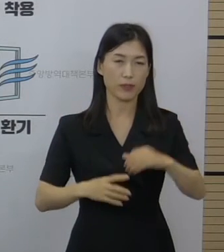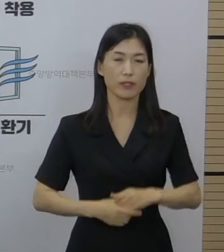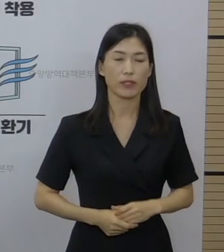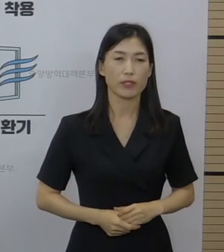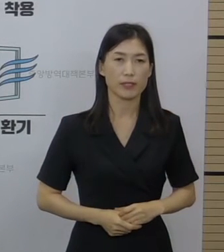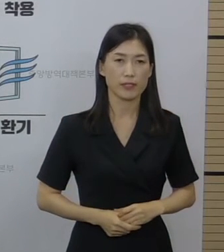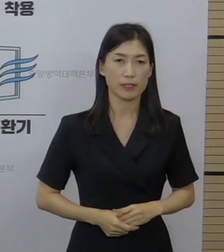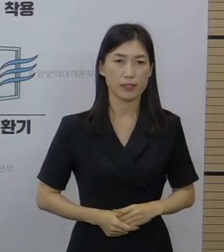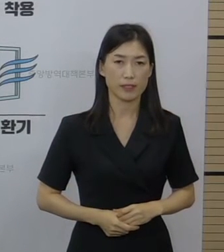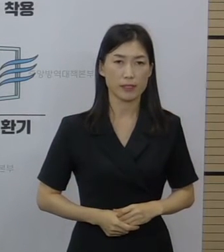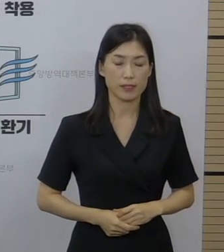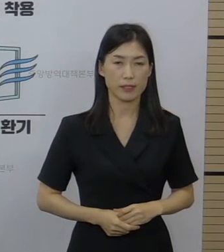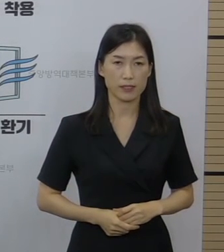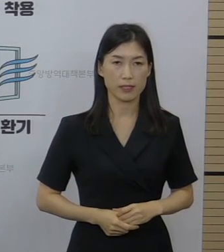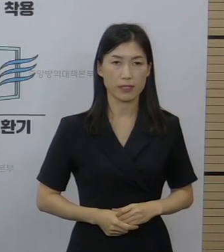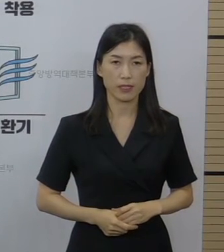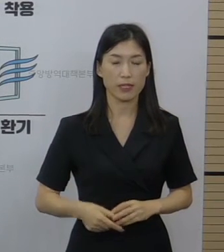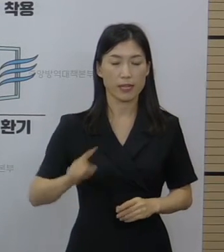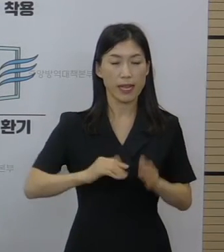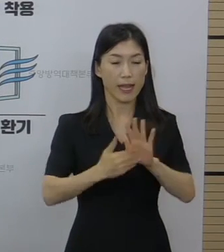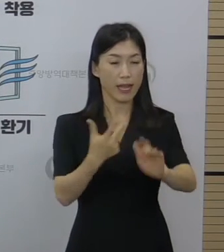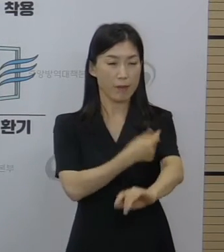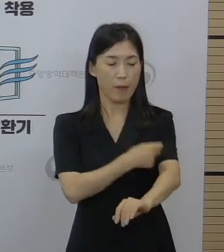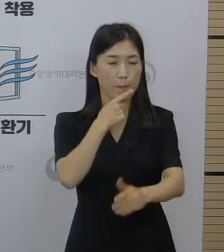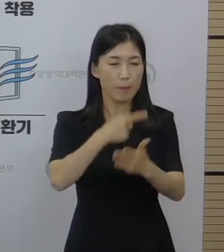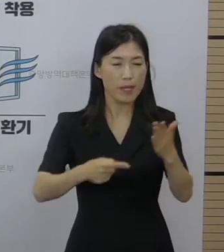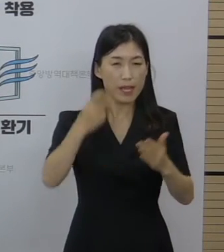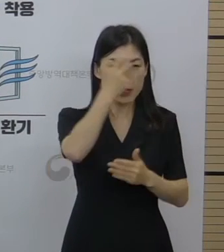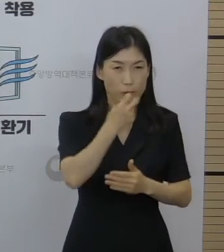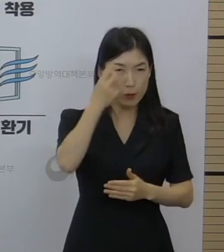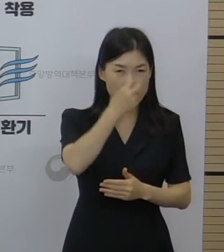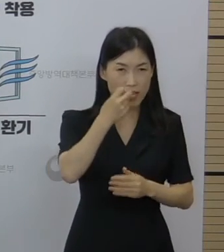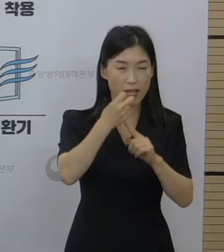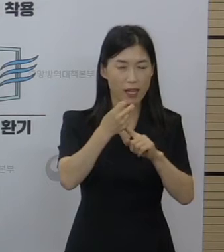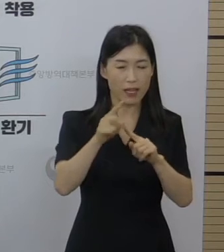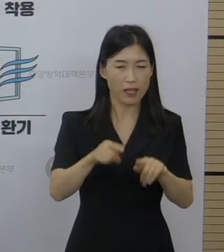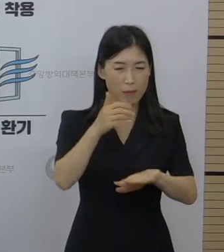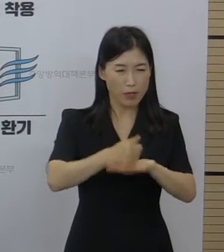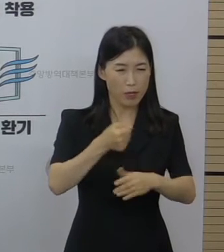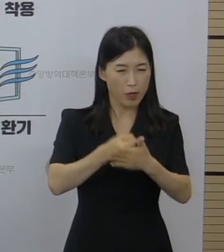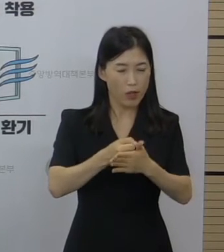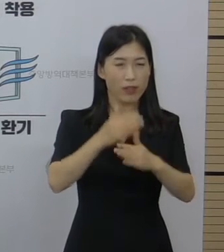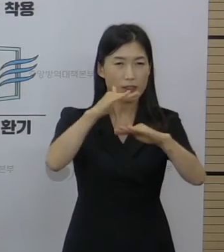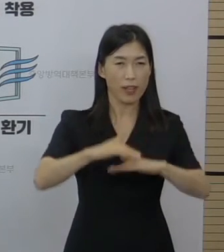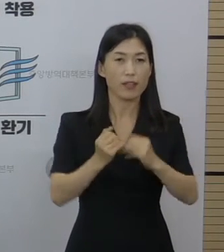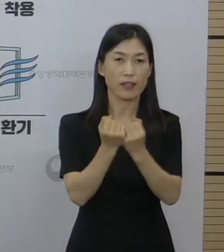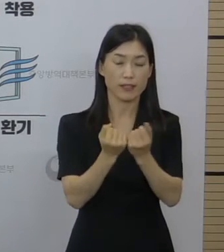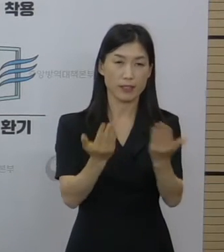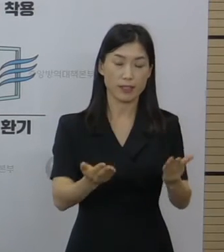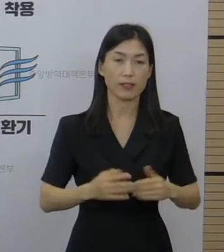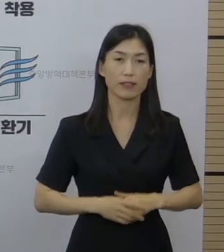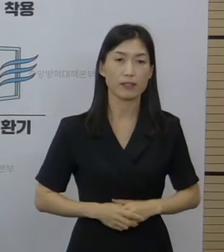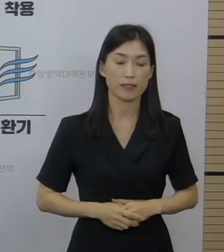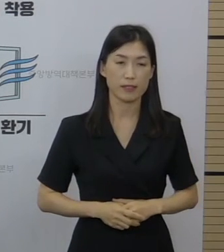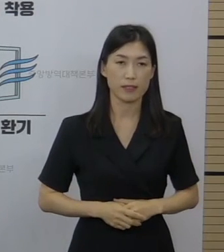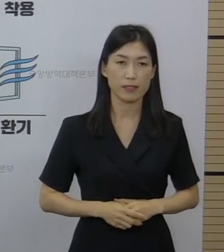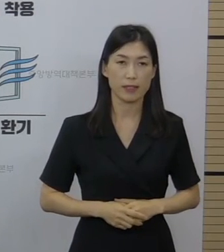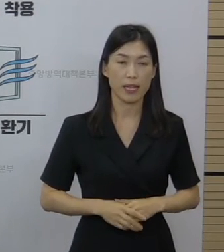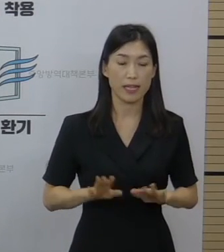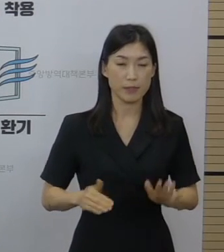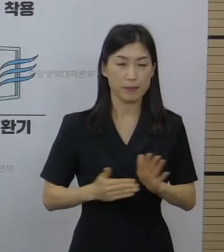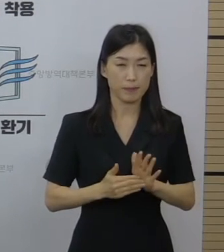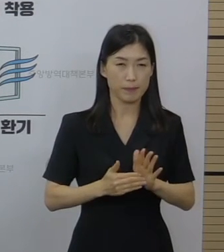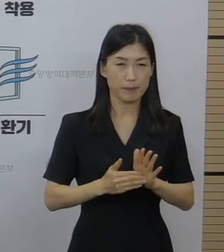0.23%였습니다. 다음은 예방접종 피해조사반의 사례 판정 현황에 대해서 말씀을 드리겠습니다.